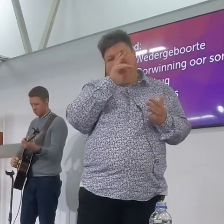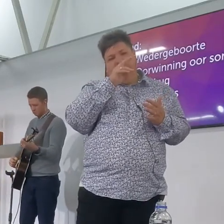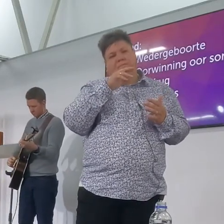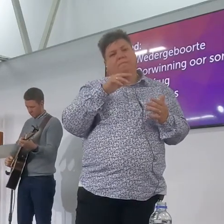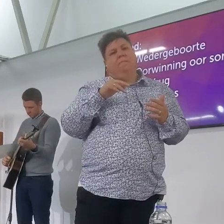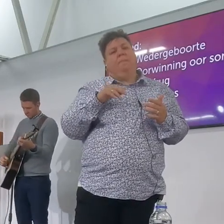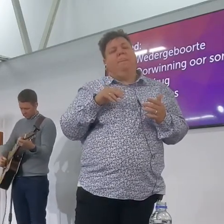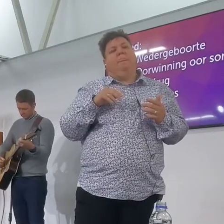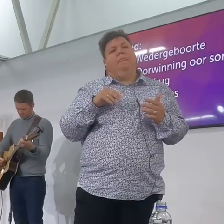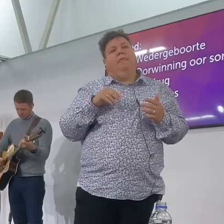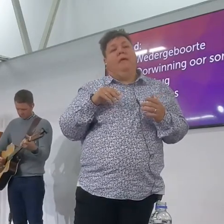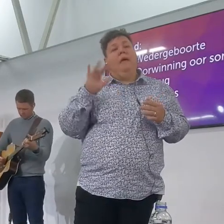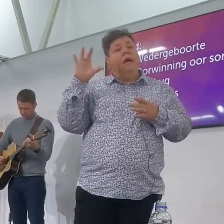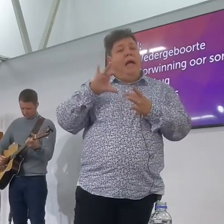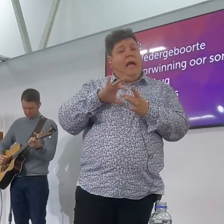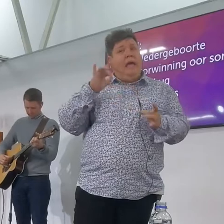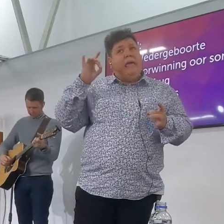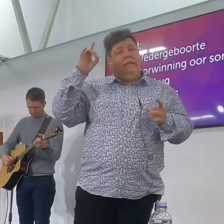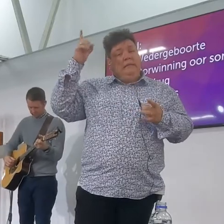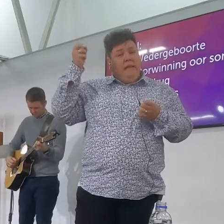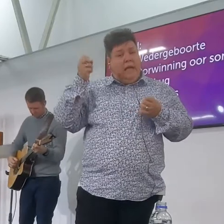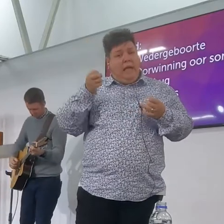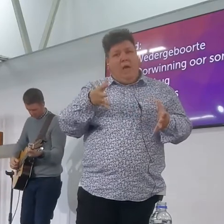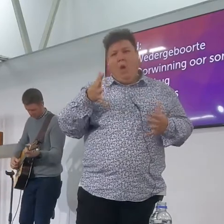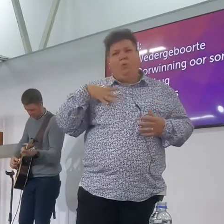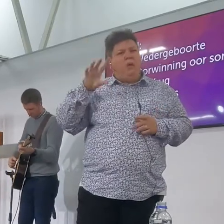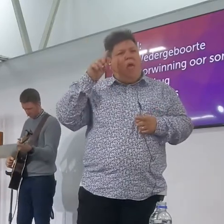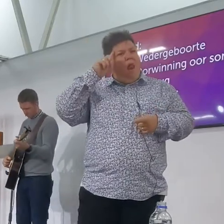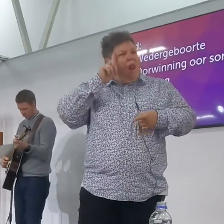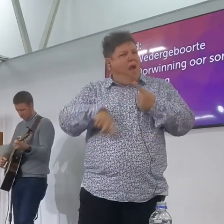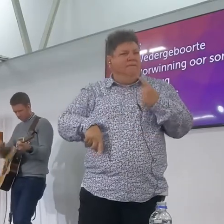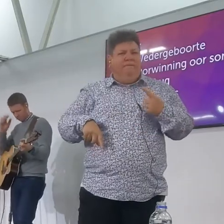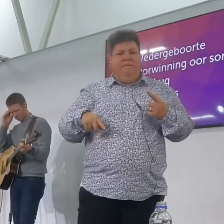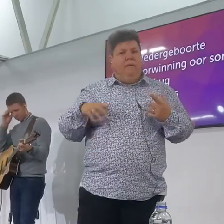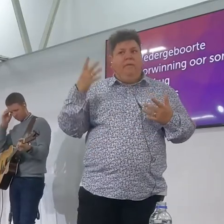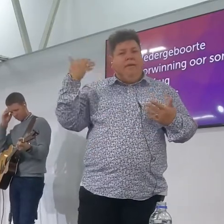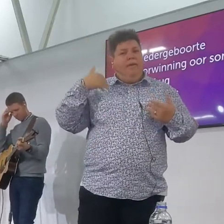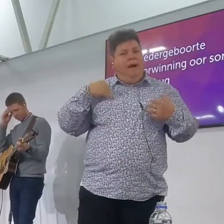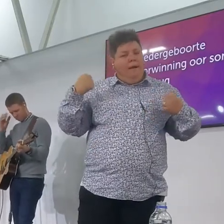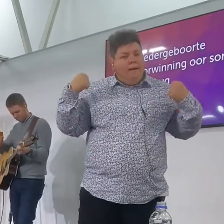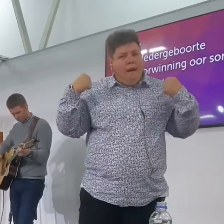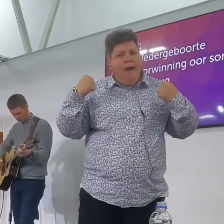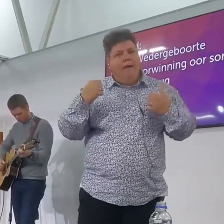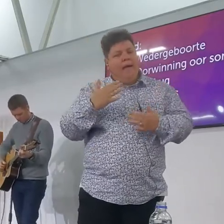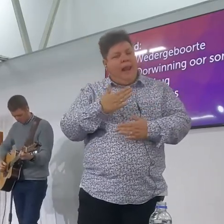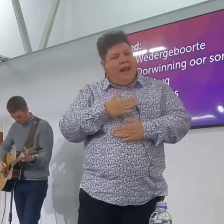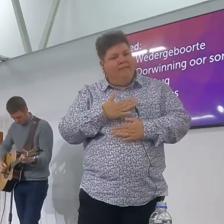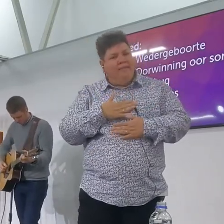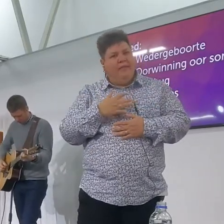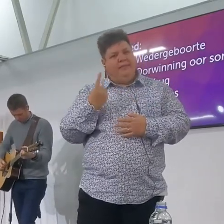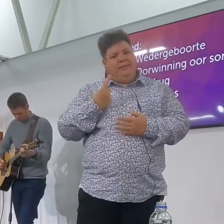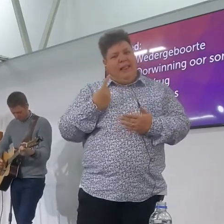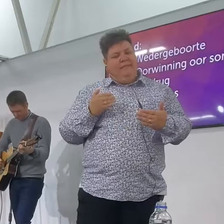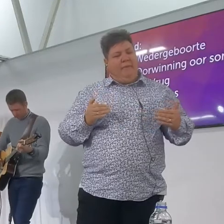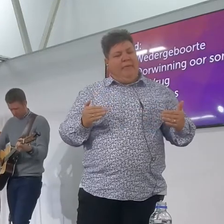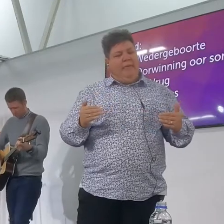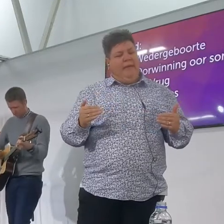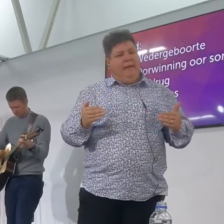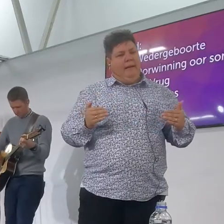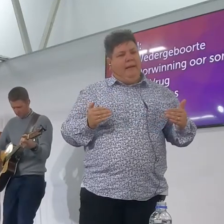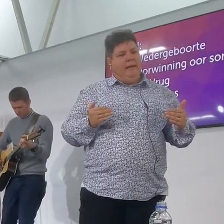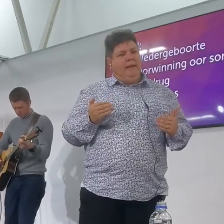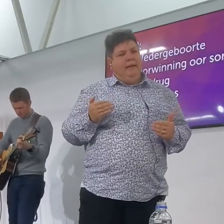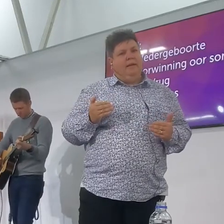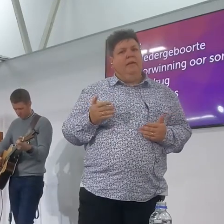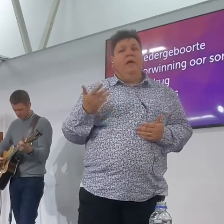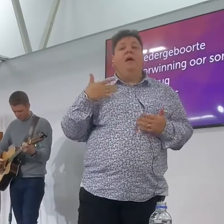7, die gees wat God ons gee, maak ons nie lafhartig nie, maar het vul ons met krag en liefde en selfbeheersing. Here,